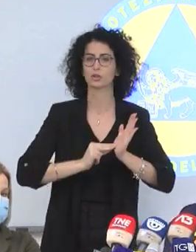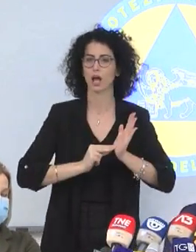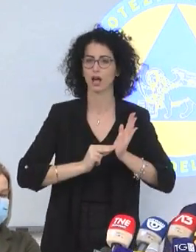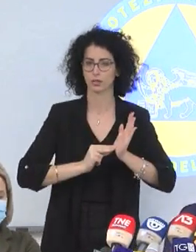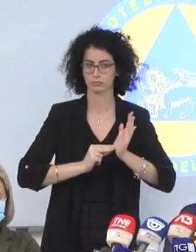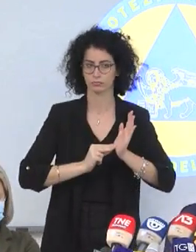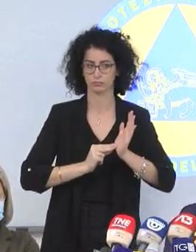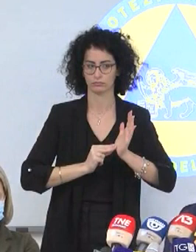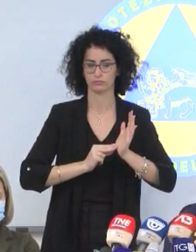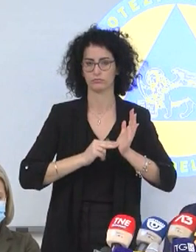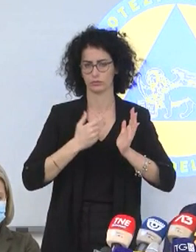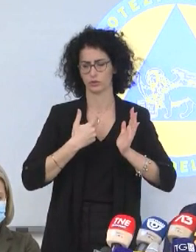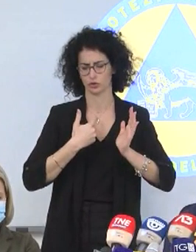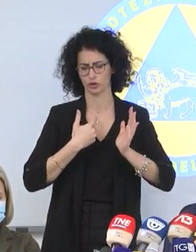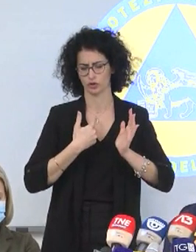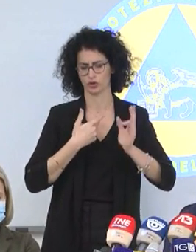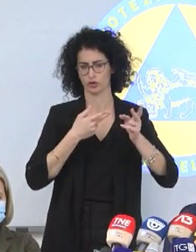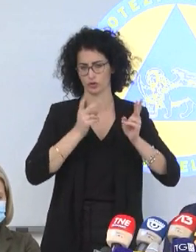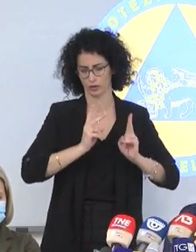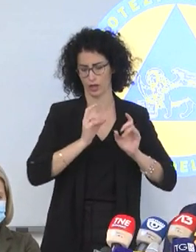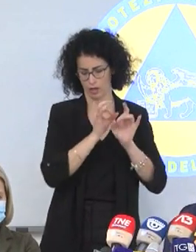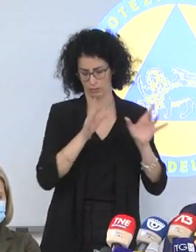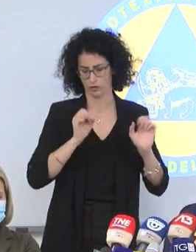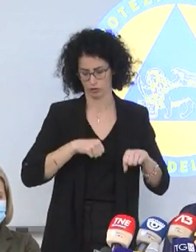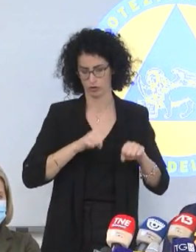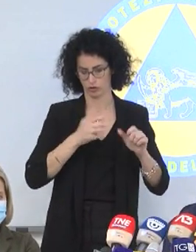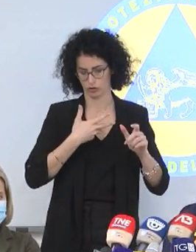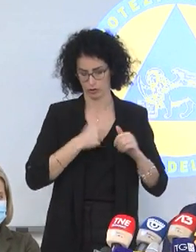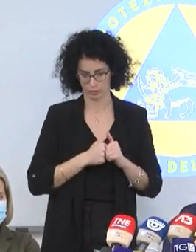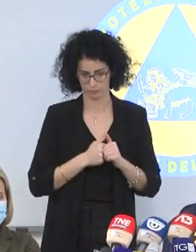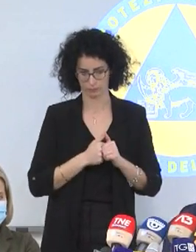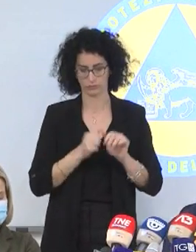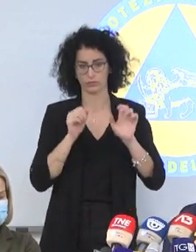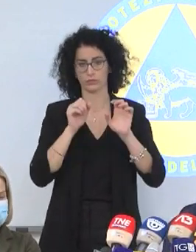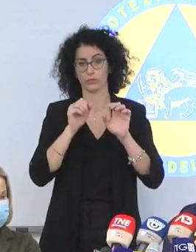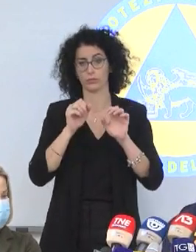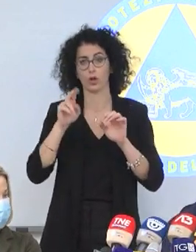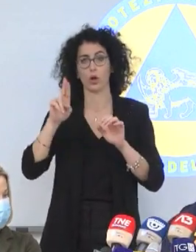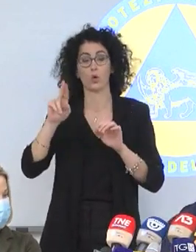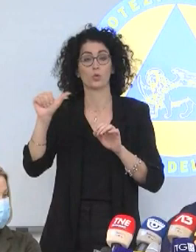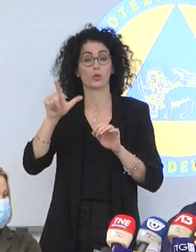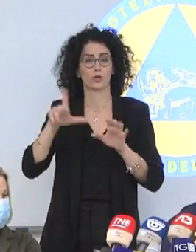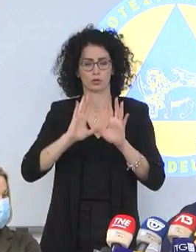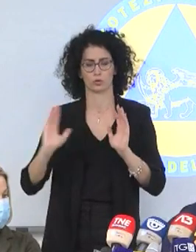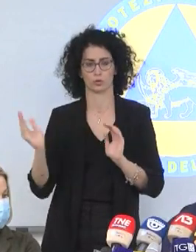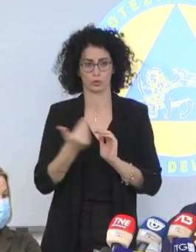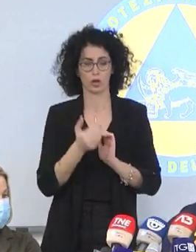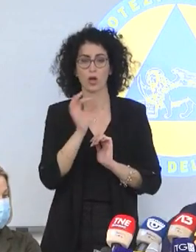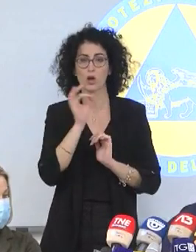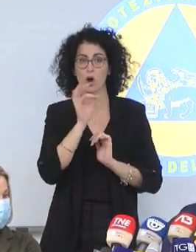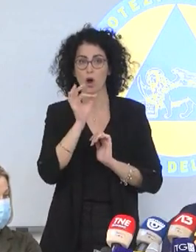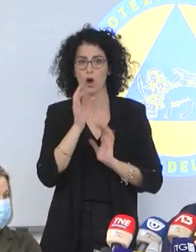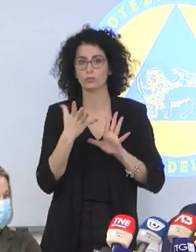nelle agende vaccinali in tutte le aziende oppure di approfittare